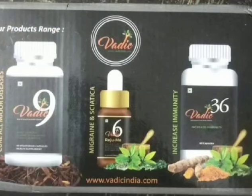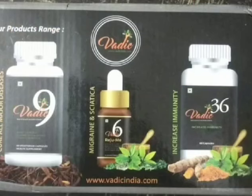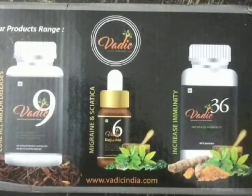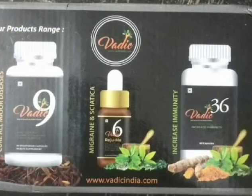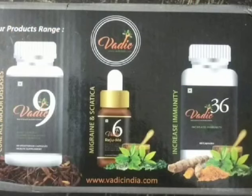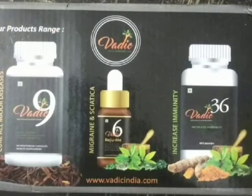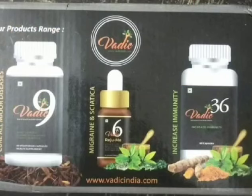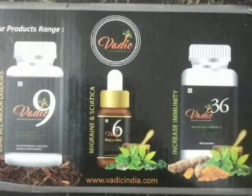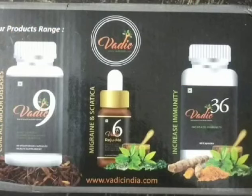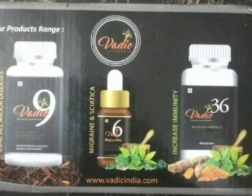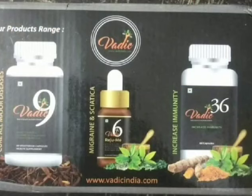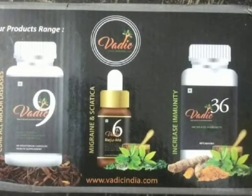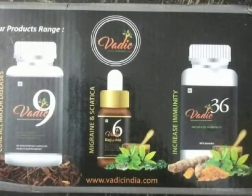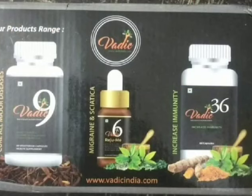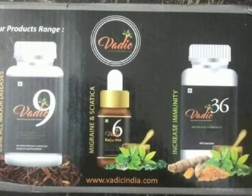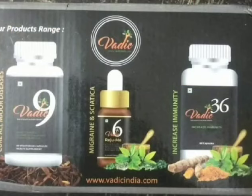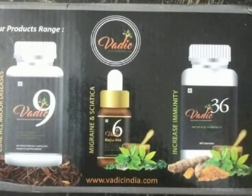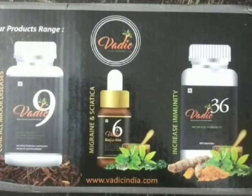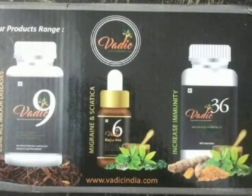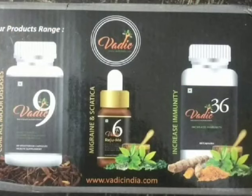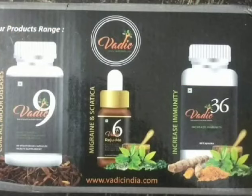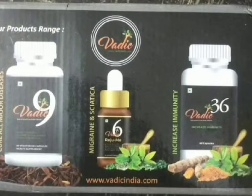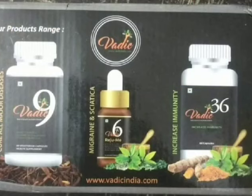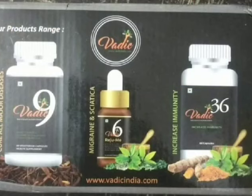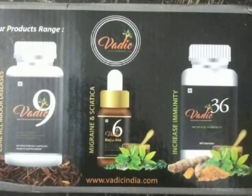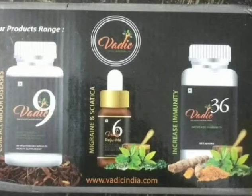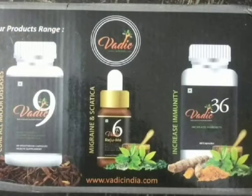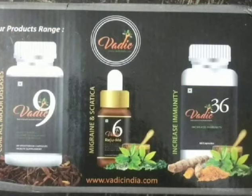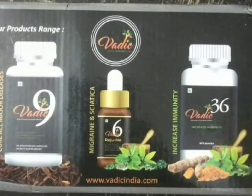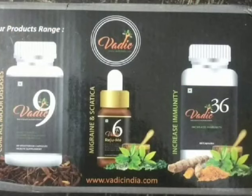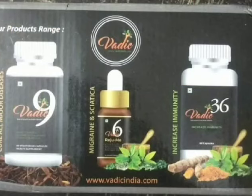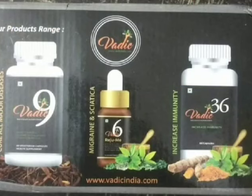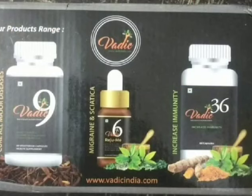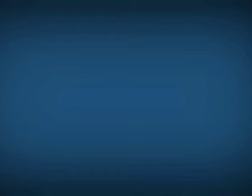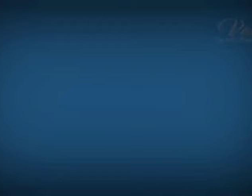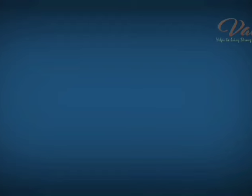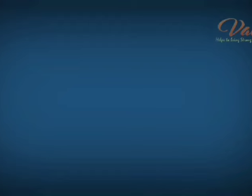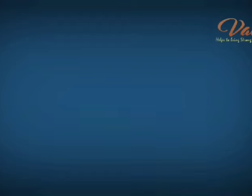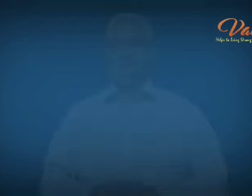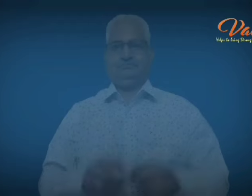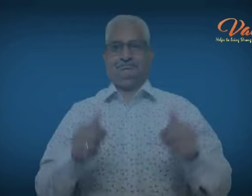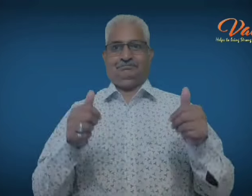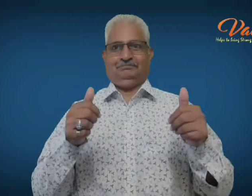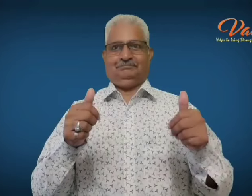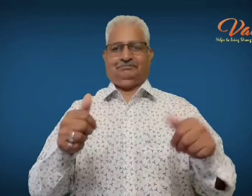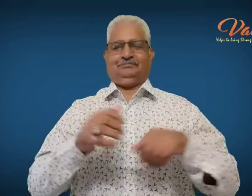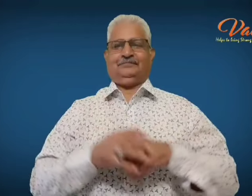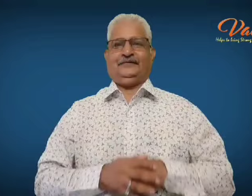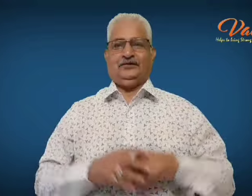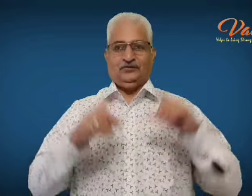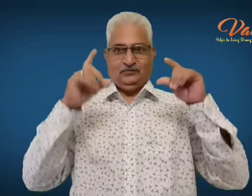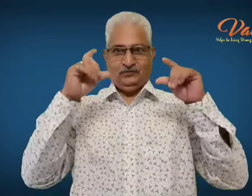एक वैदिक न्यूट्रिशन प्रोवाइड किया जा रहा है, जो हर बीमारी की जड़ पर और हमारे सेल्स पर काम करता है।